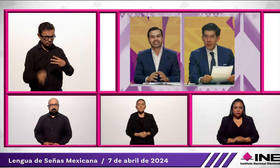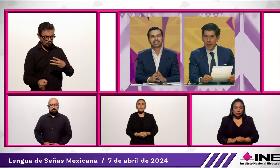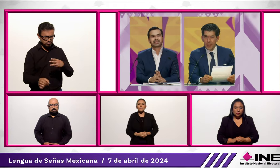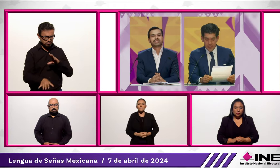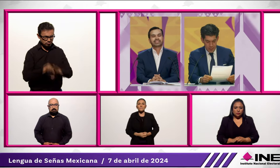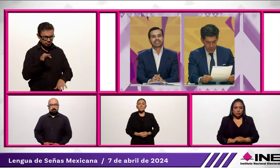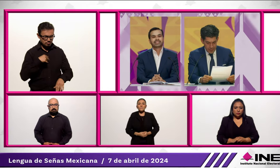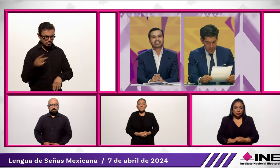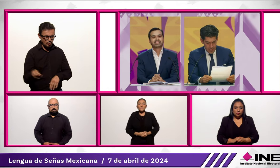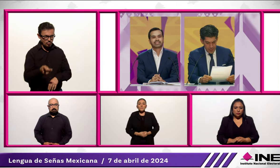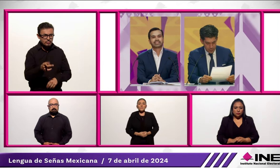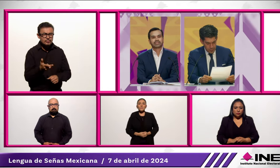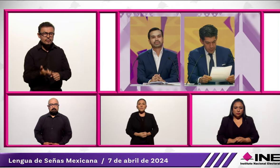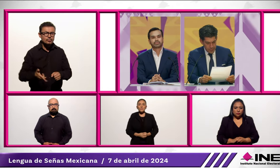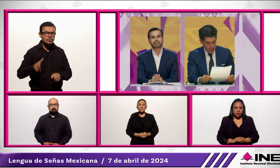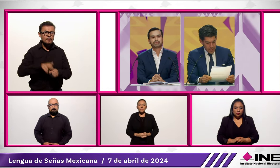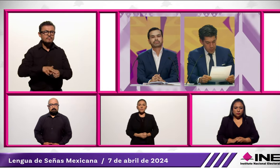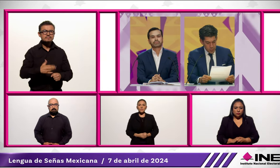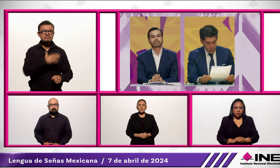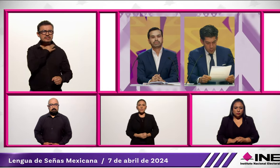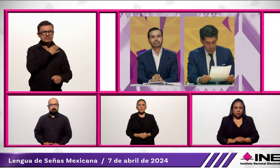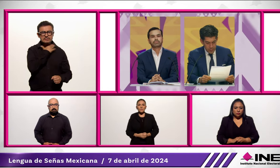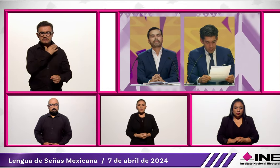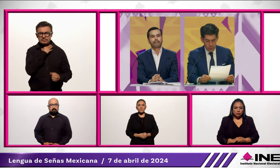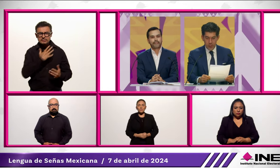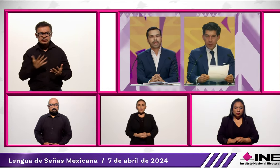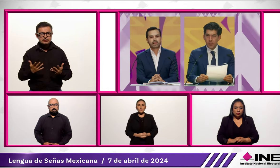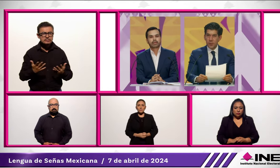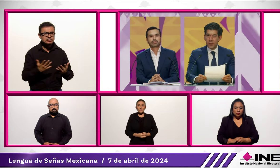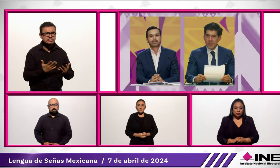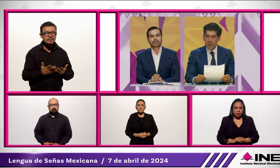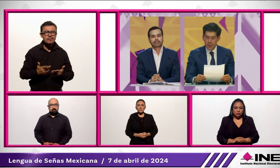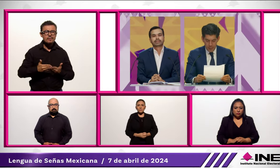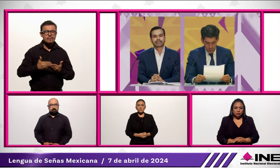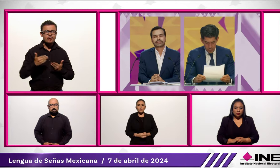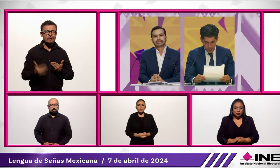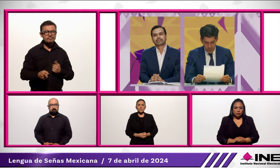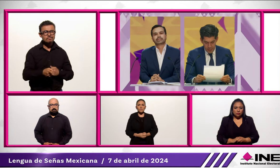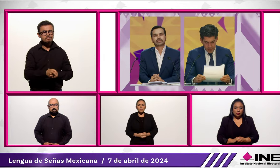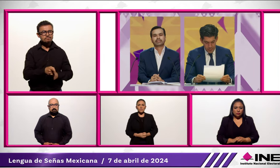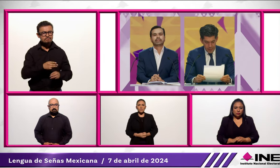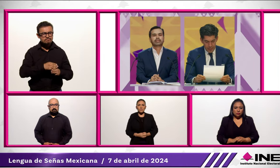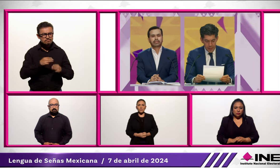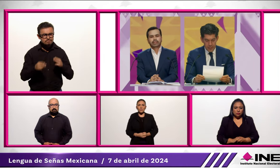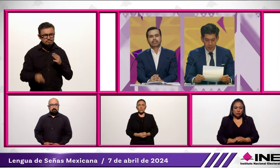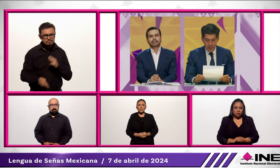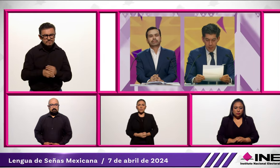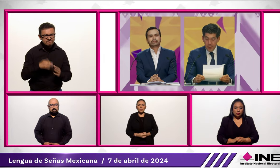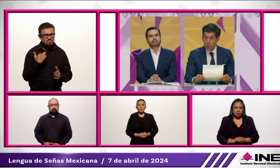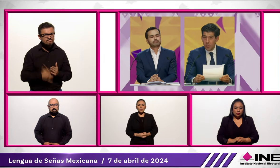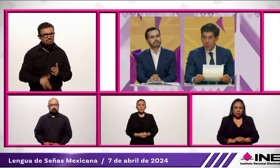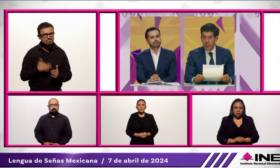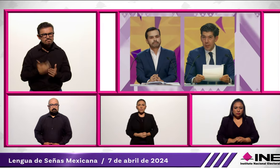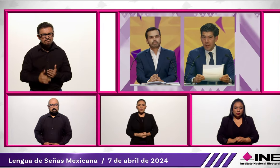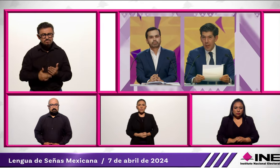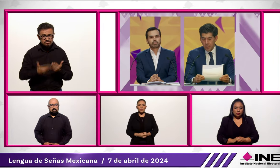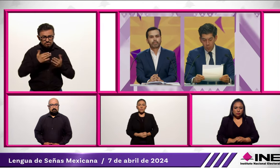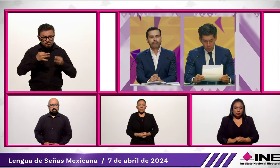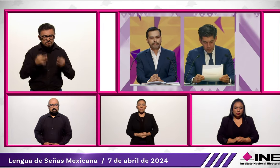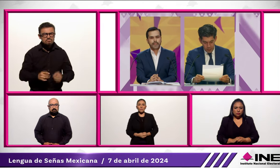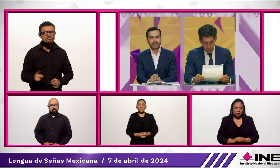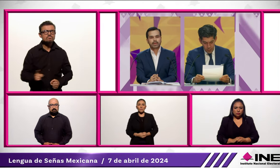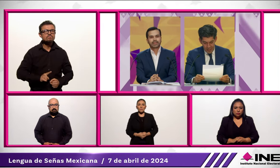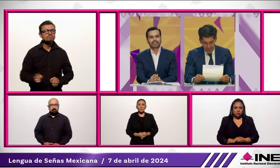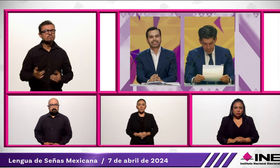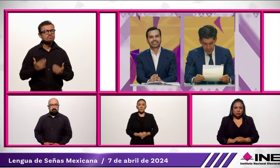de los hospitales en general? Actualmente no se cuenta con los equipos suficientes en los hospitales para realizar estudios en general.